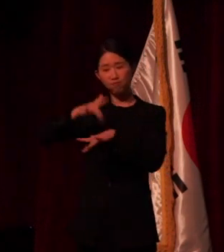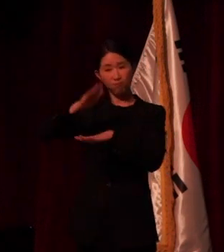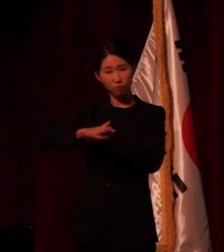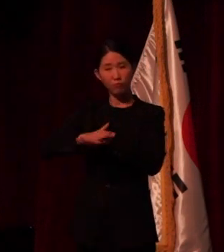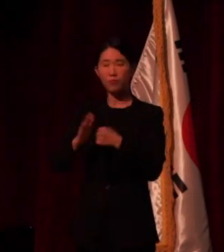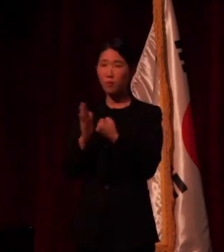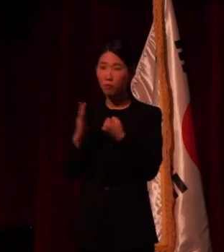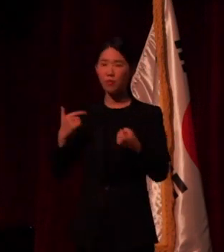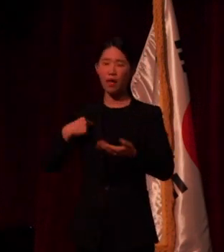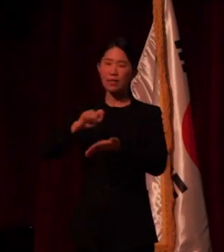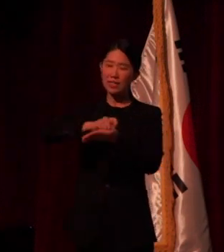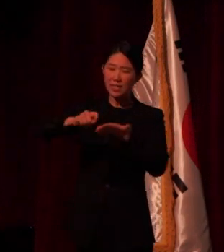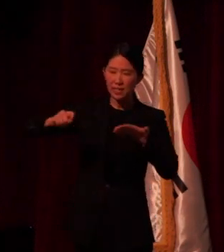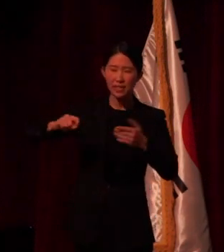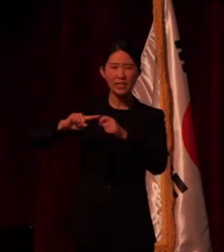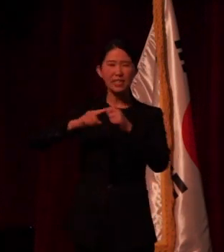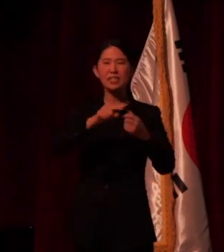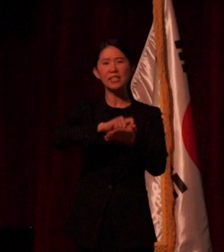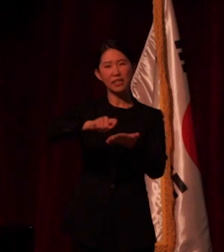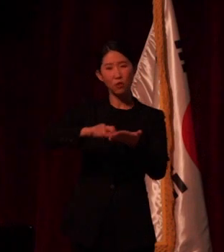영화를 만든다라고요.